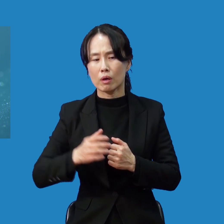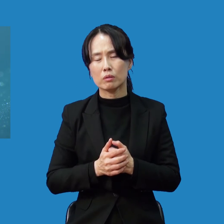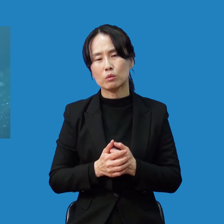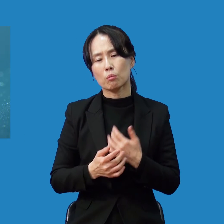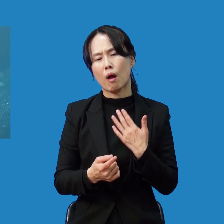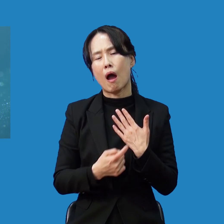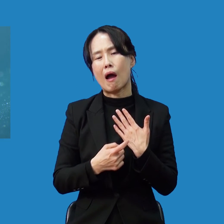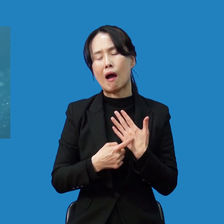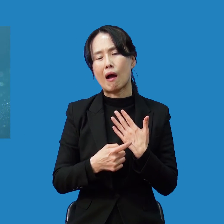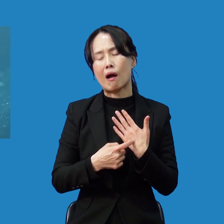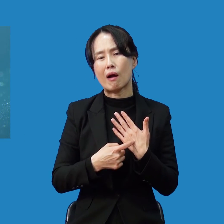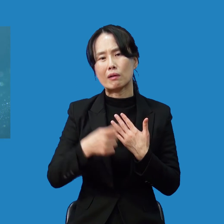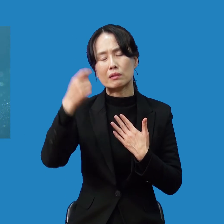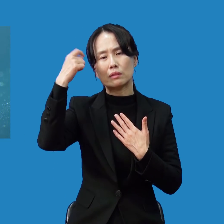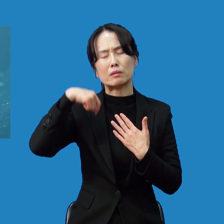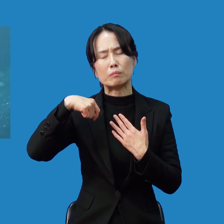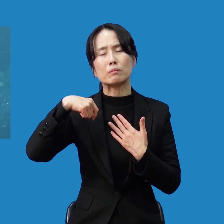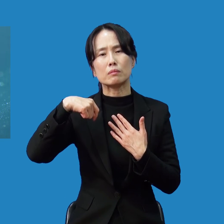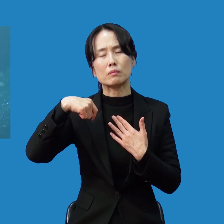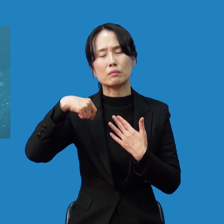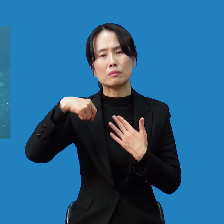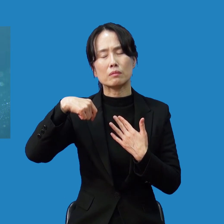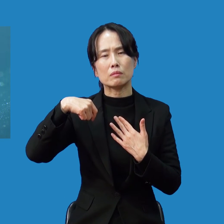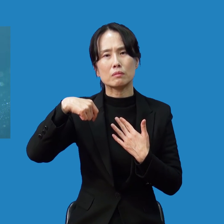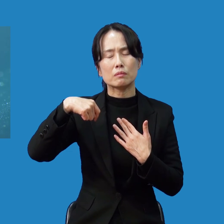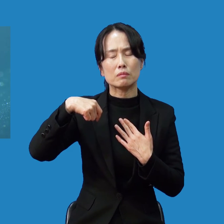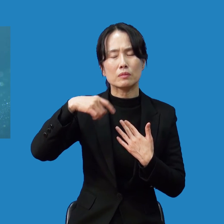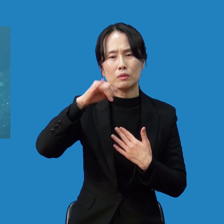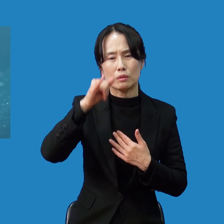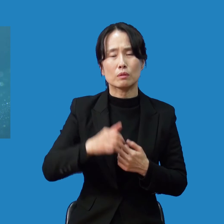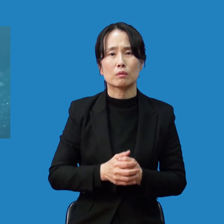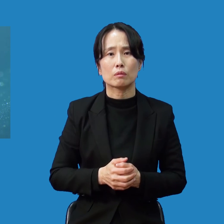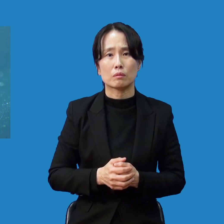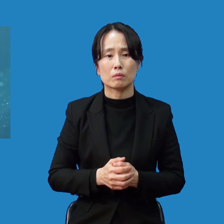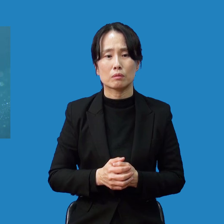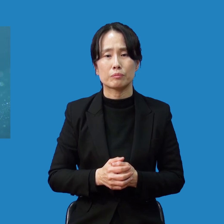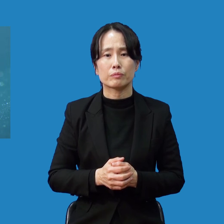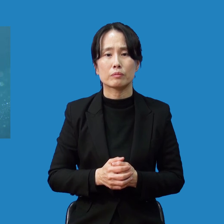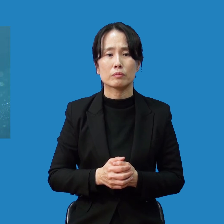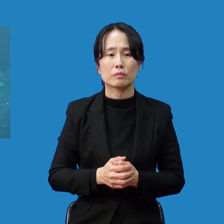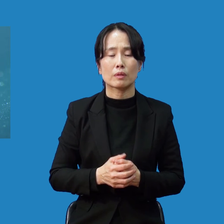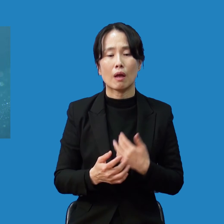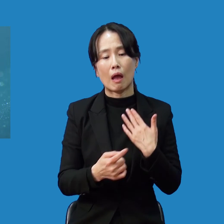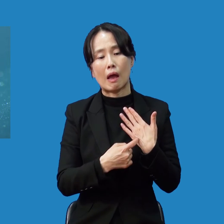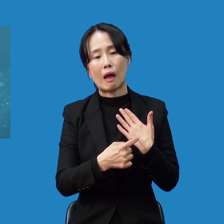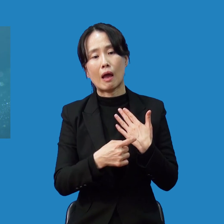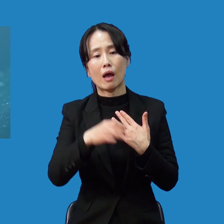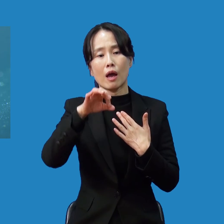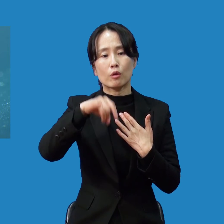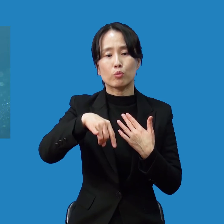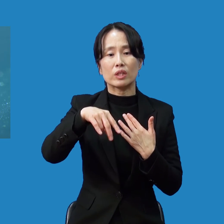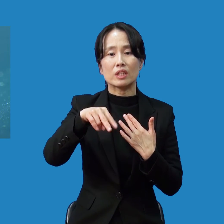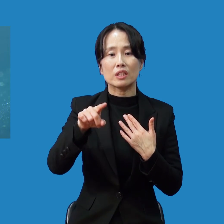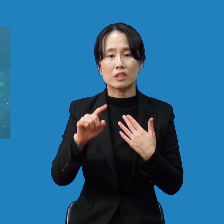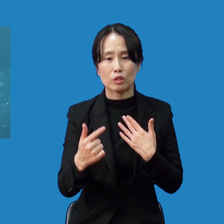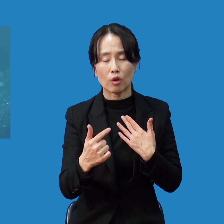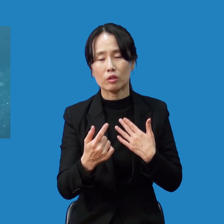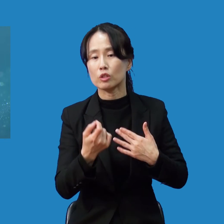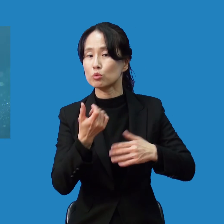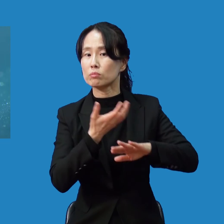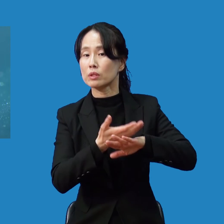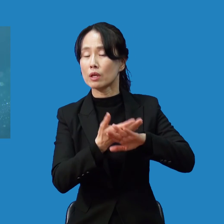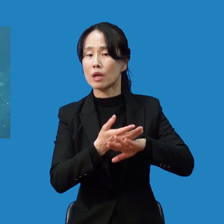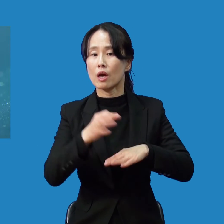가지실 겁니다. 아닙니다. 그 위선하고는 다릅니다. 위선은 나쁜 의도를